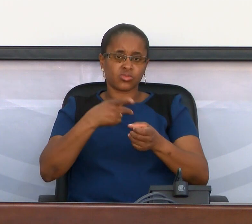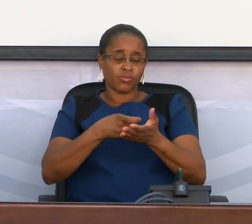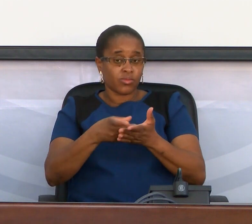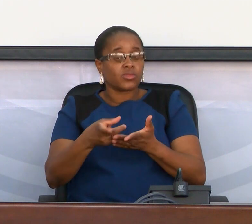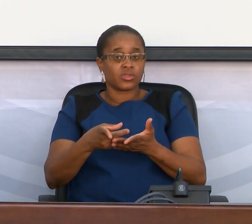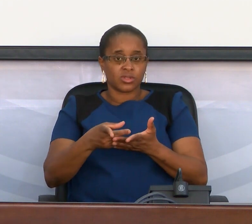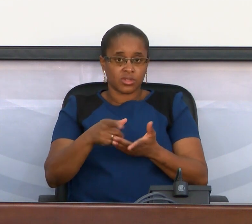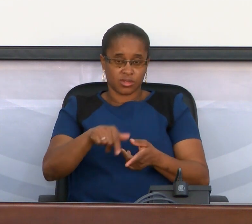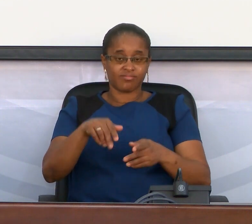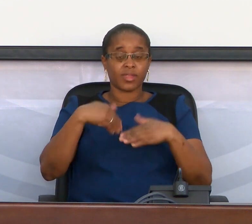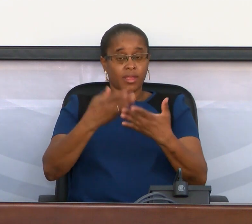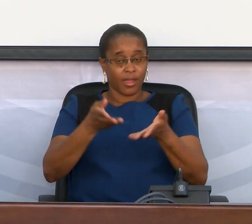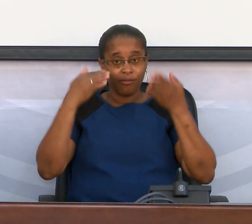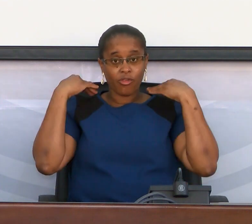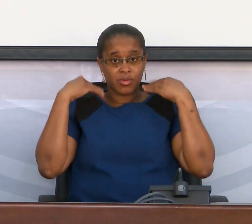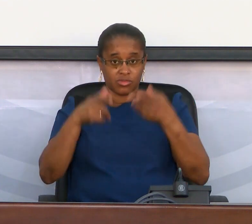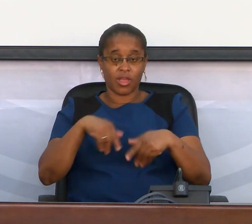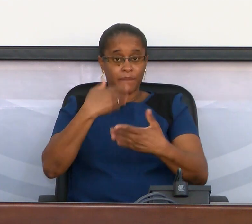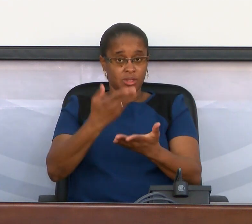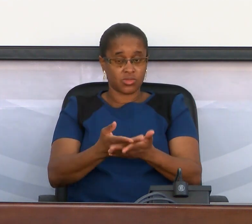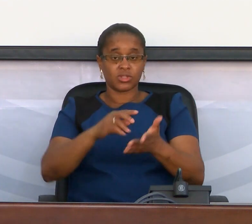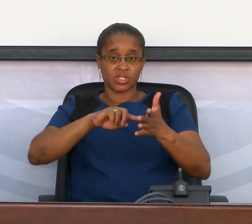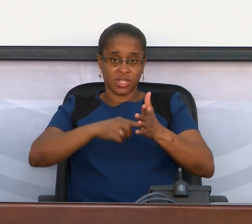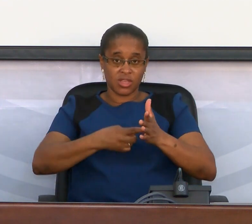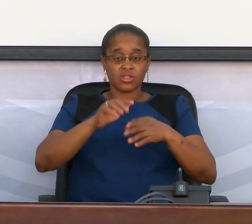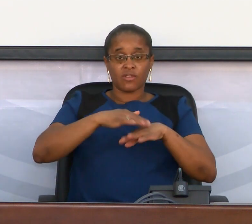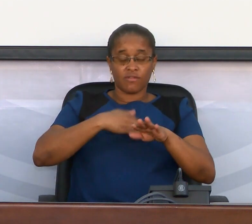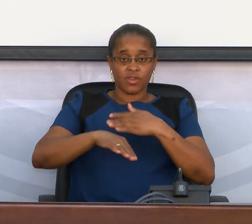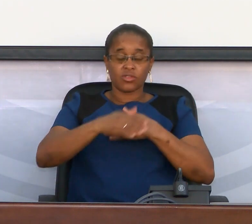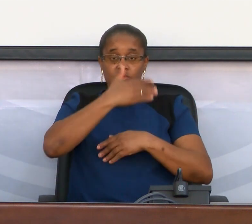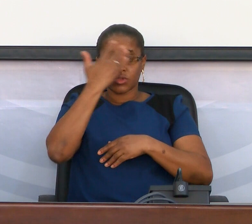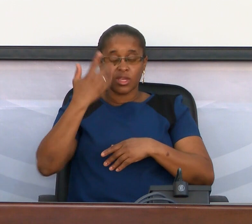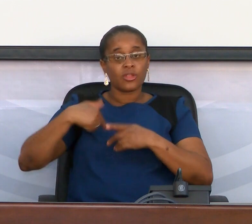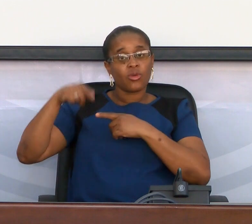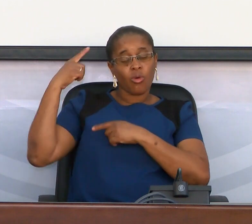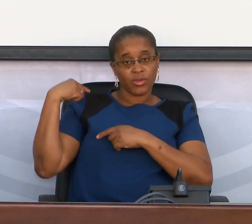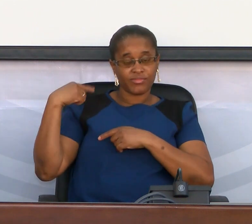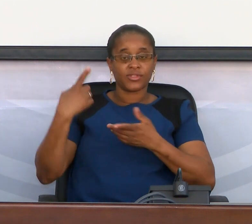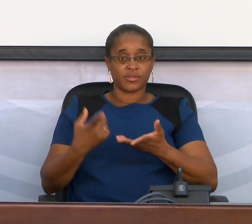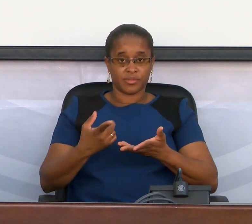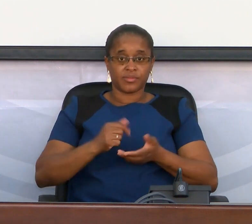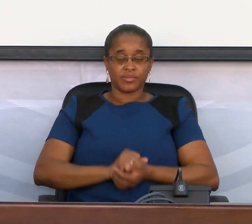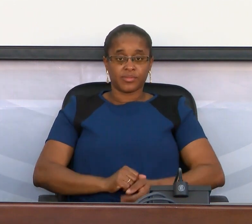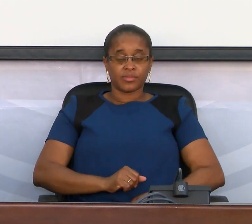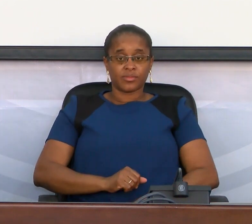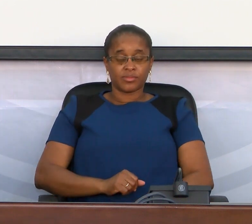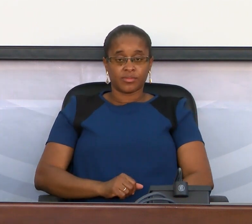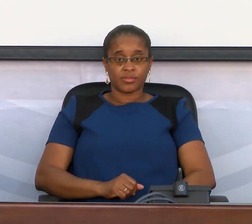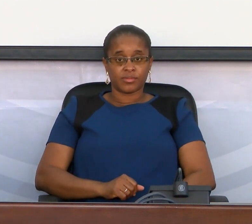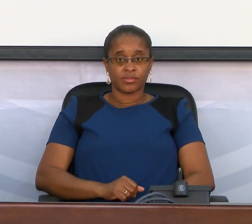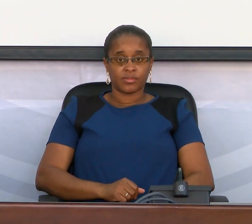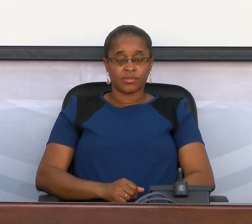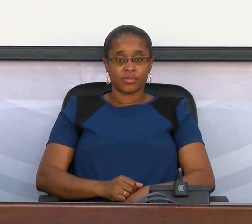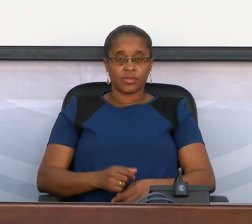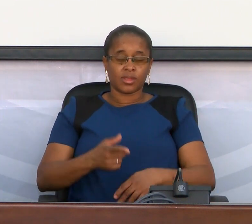de informação de aplicação dos testes feitos no dia de ontem, recebidos